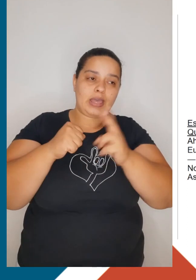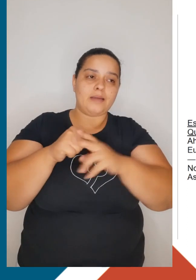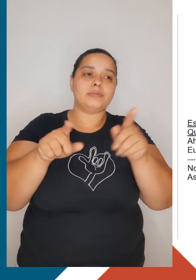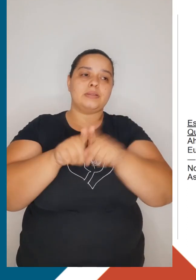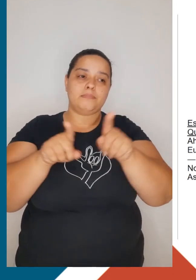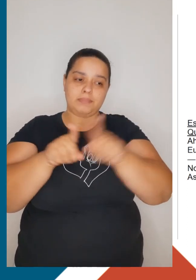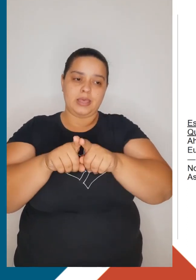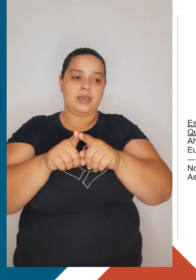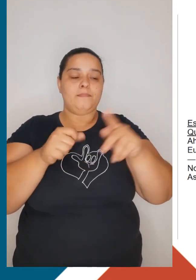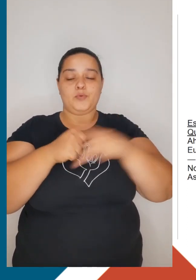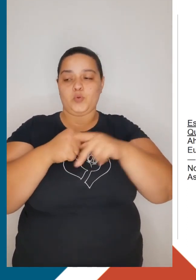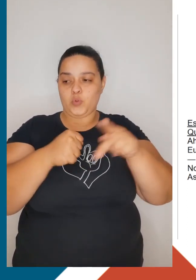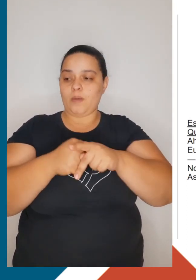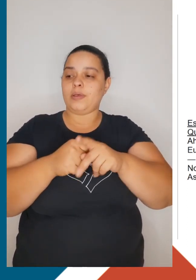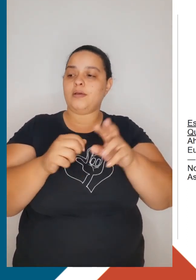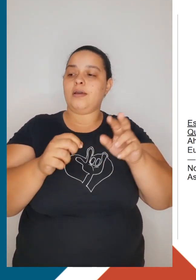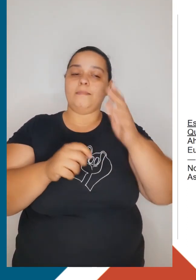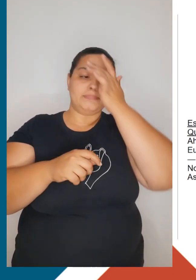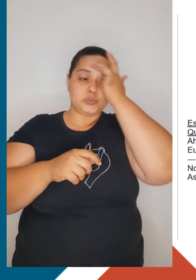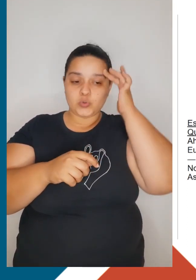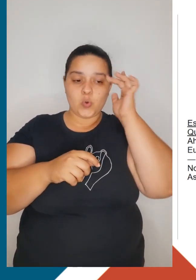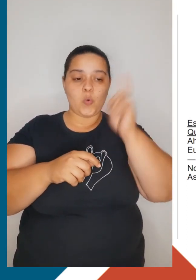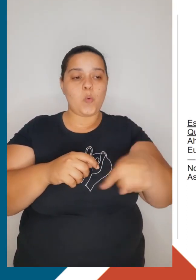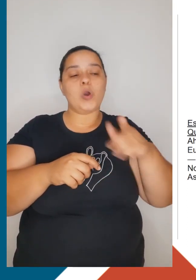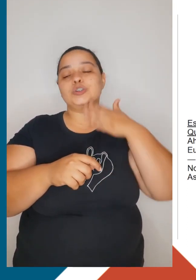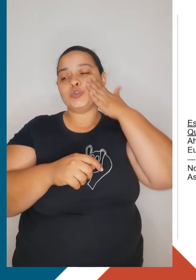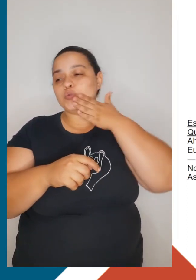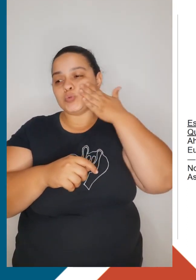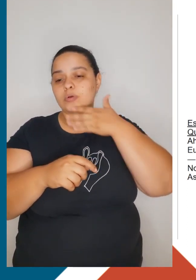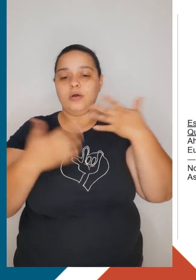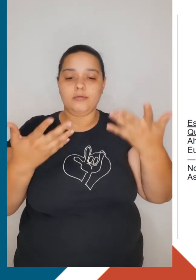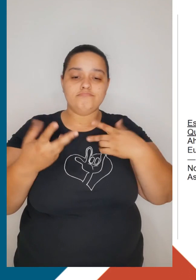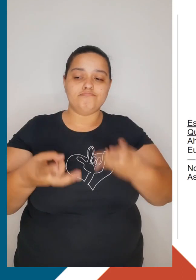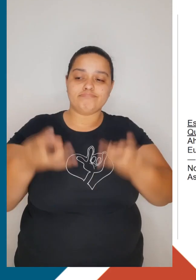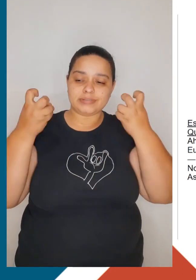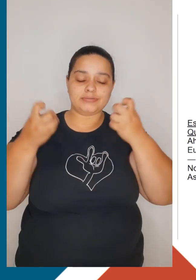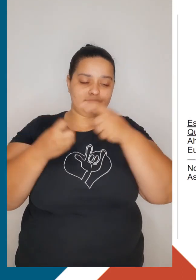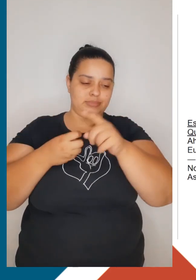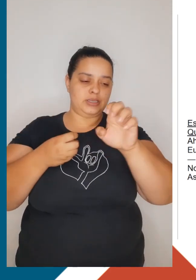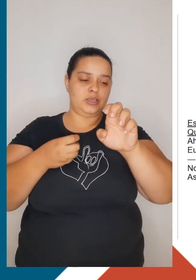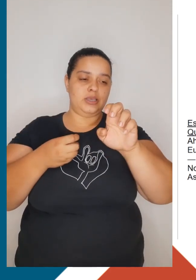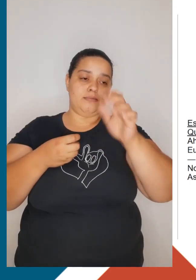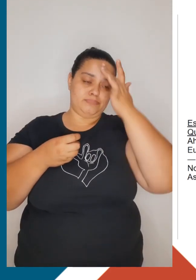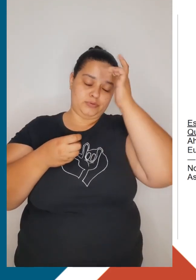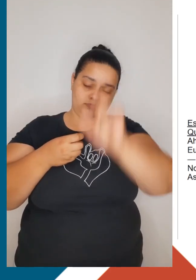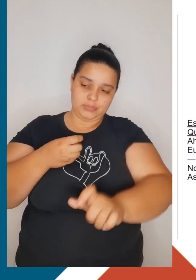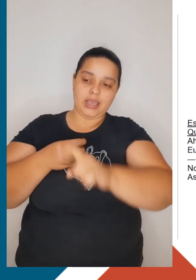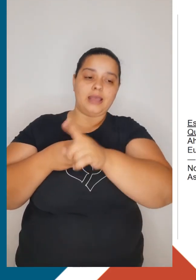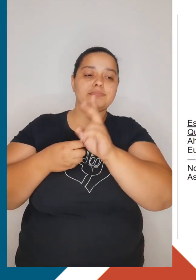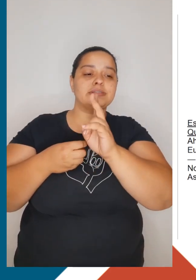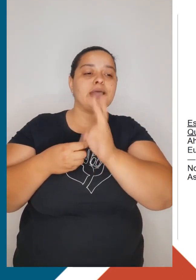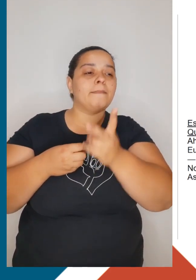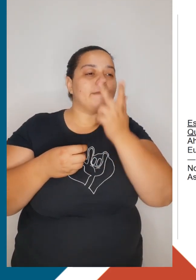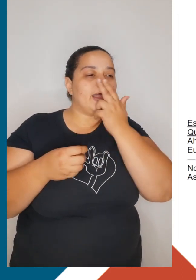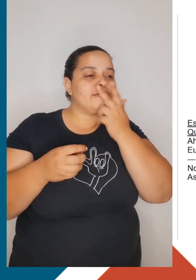os pronomes desse texto com as pessoas do discurso. Podemos perceber, então, que o eu lírico fala diretamente com a sua